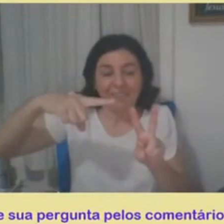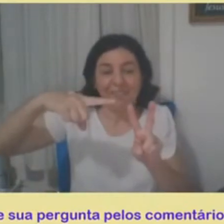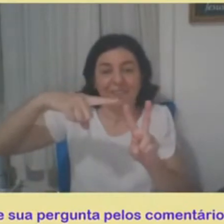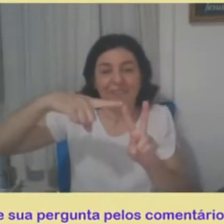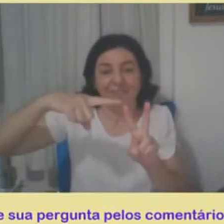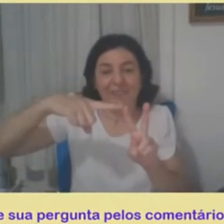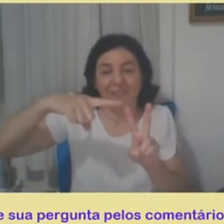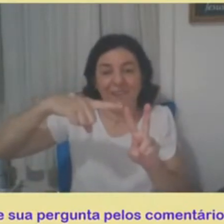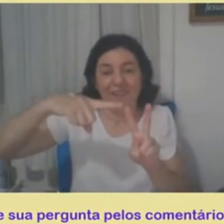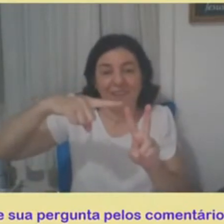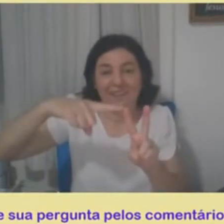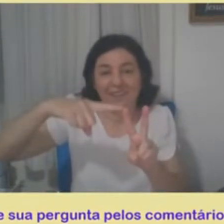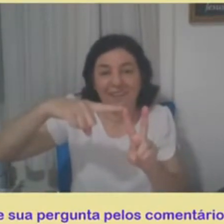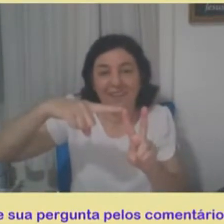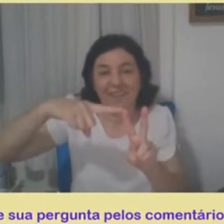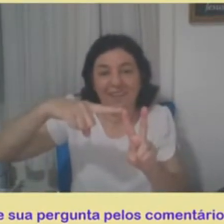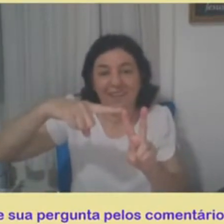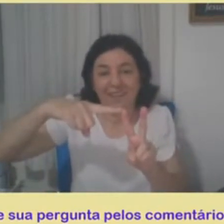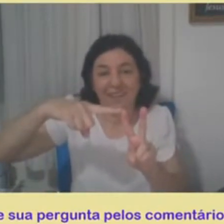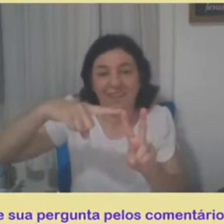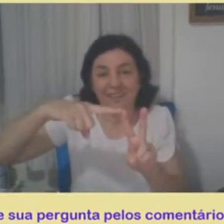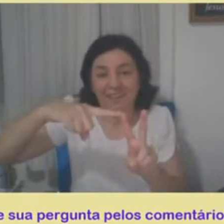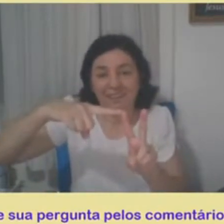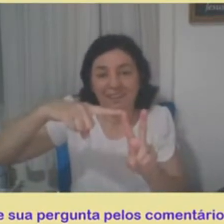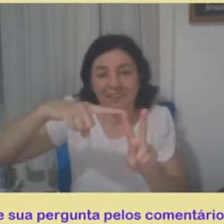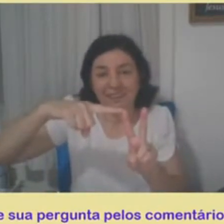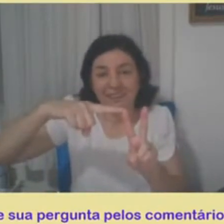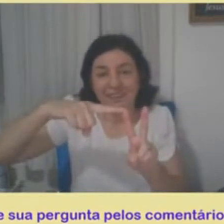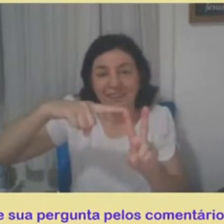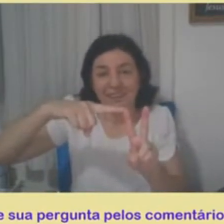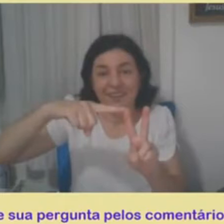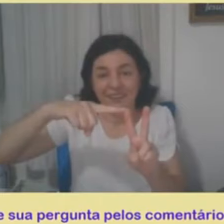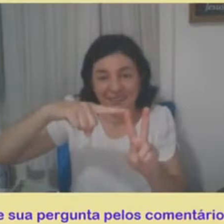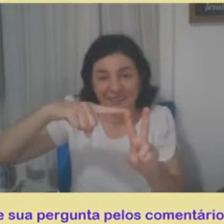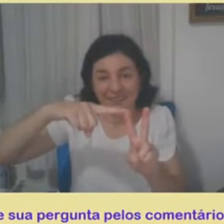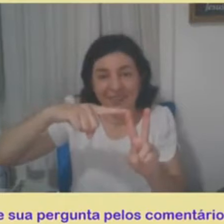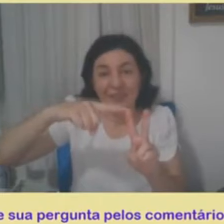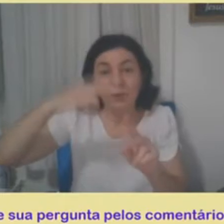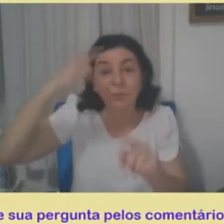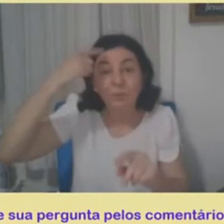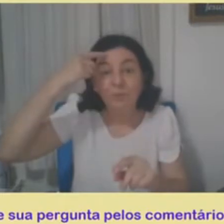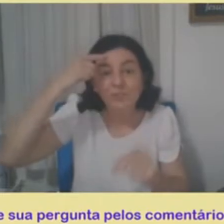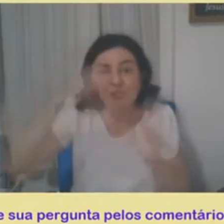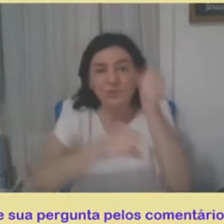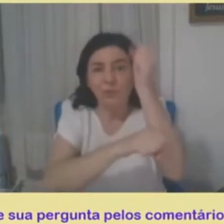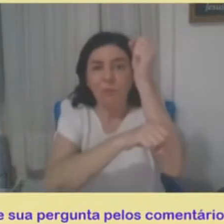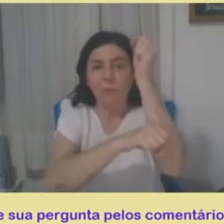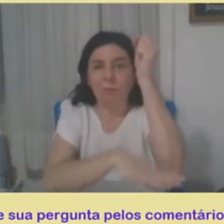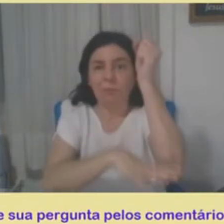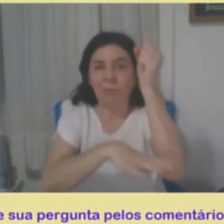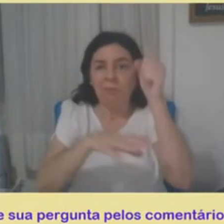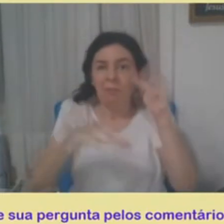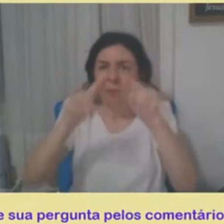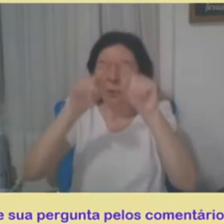também é diferente. Vamos fazer o sinal assim, ó, de acordo com a imagem. Raiz quadrada.